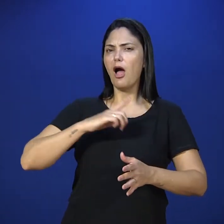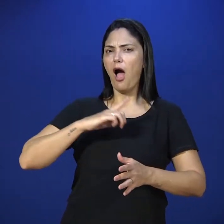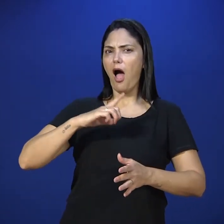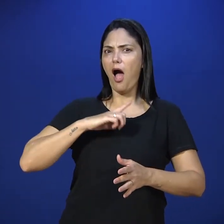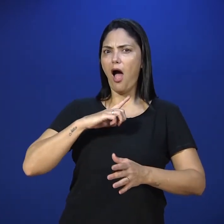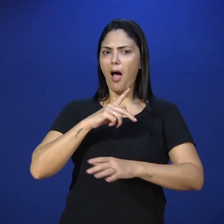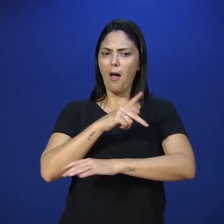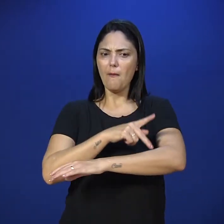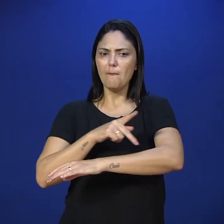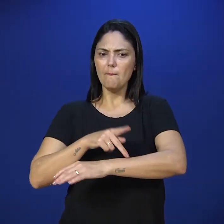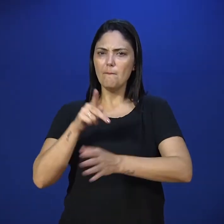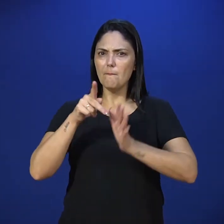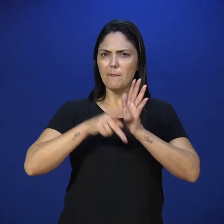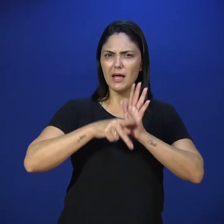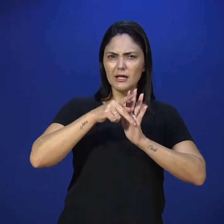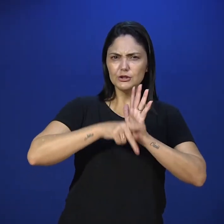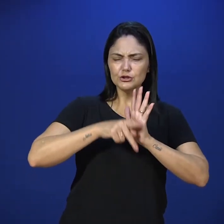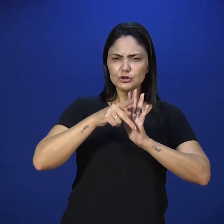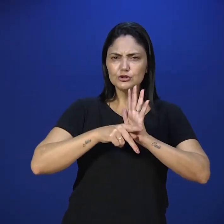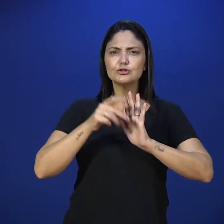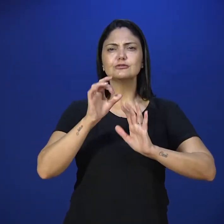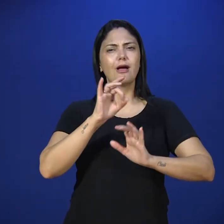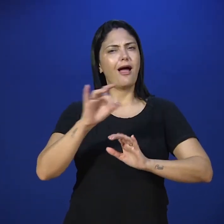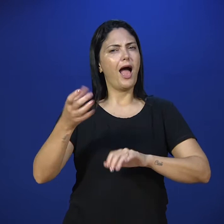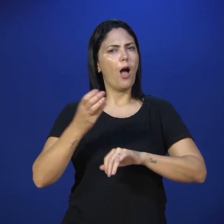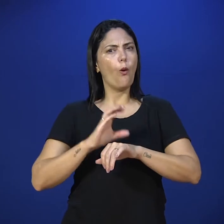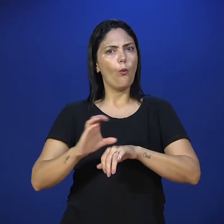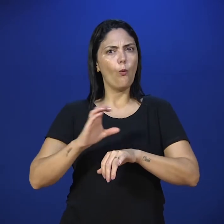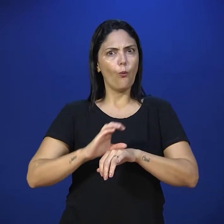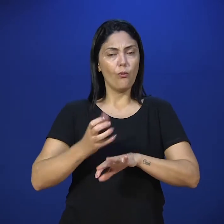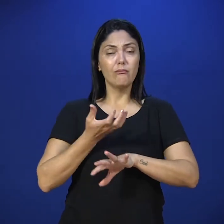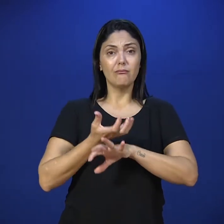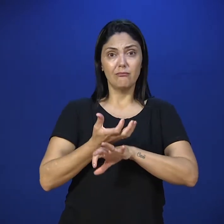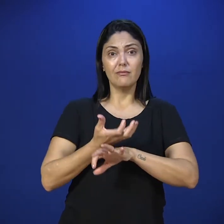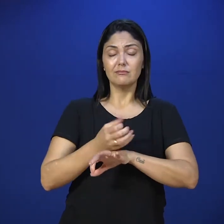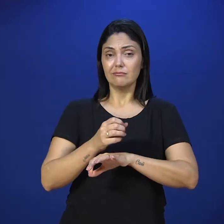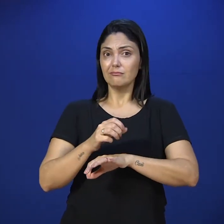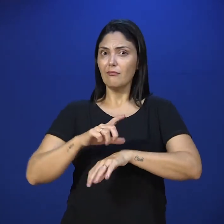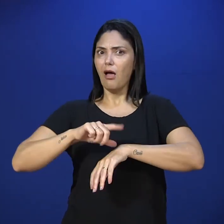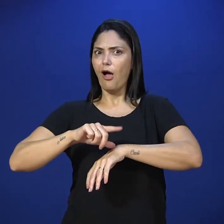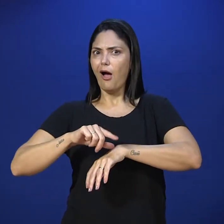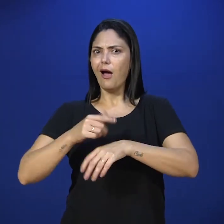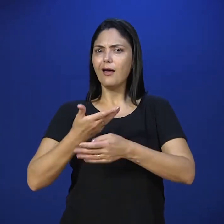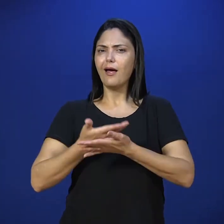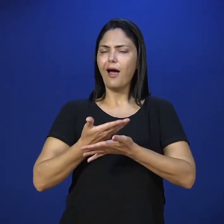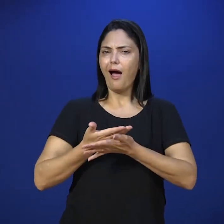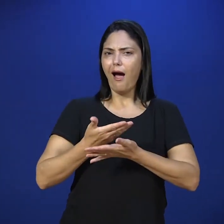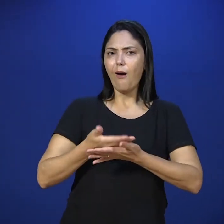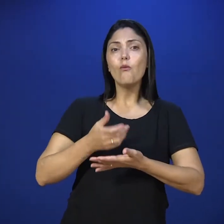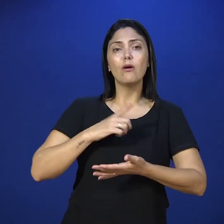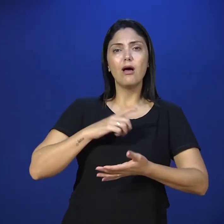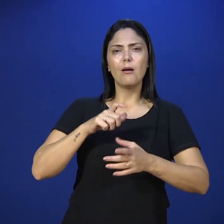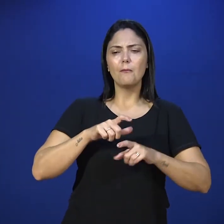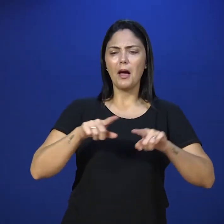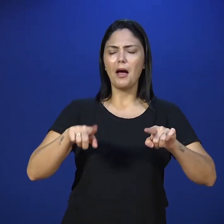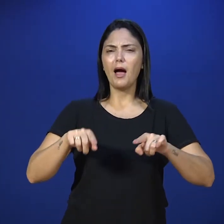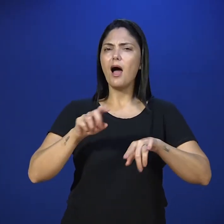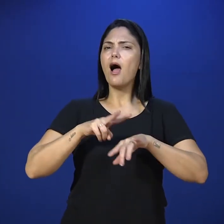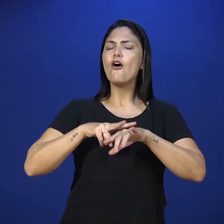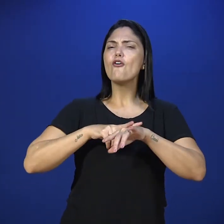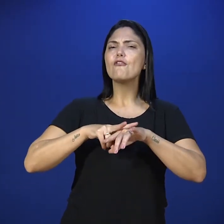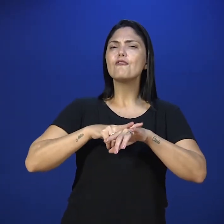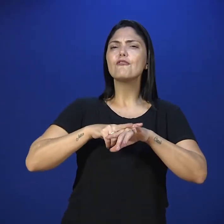pedagógico dos cursos e as grades matrizes curriculares, os horários das aulas poderão ocorrer em áreas verdes